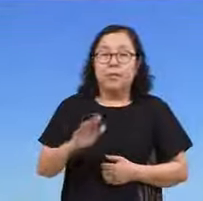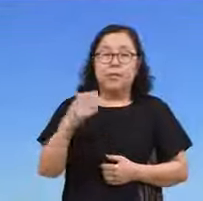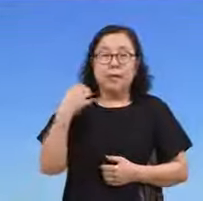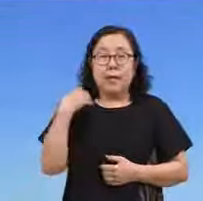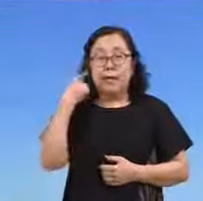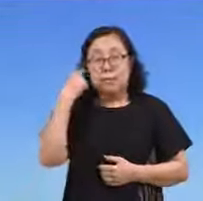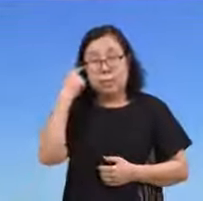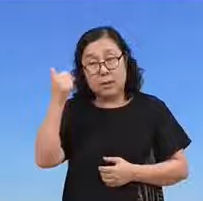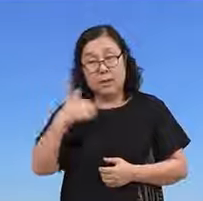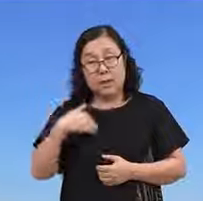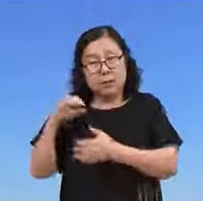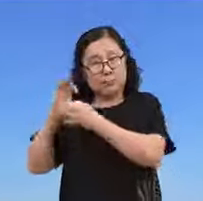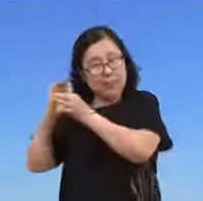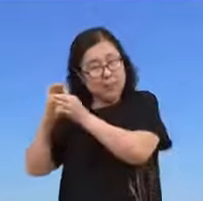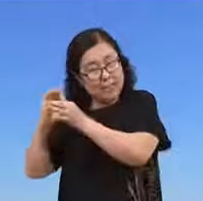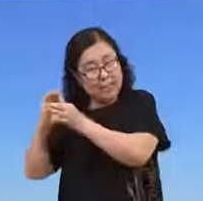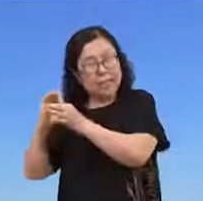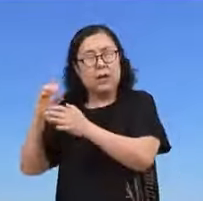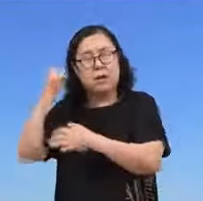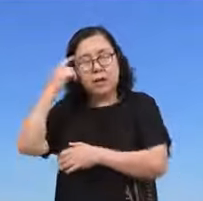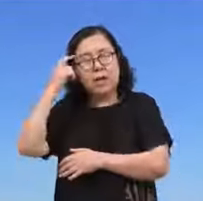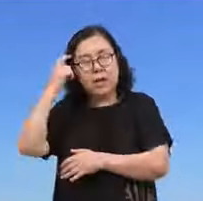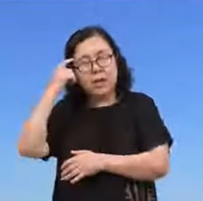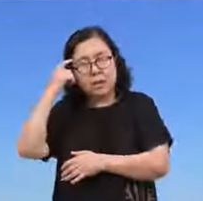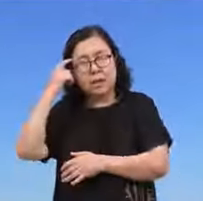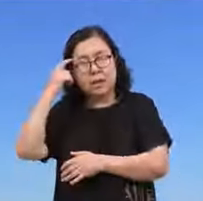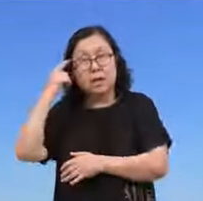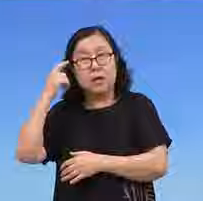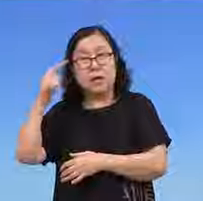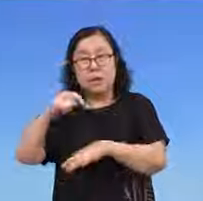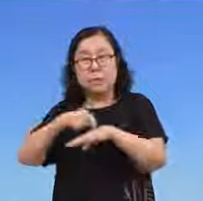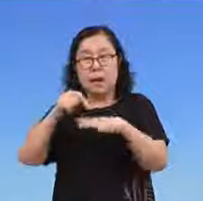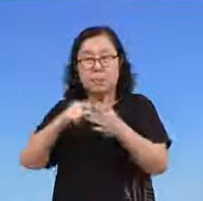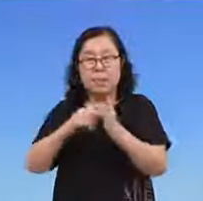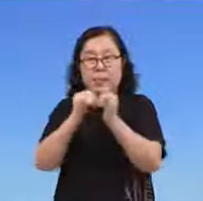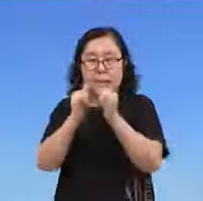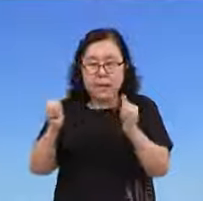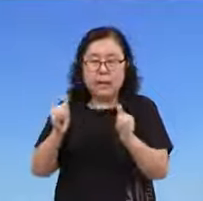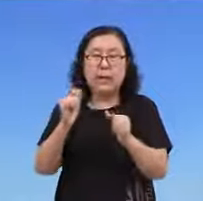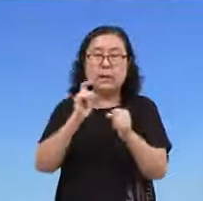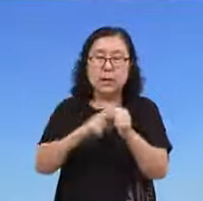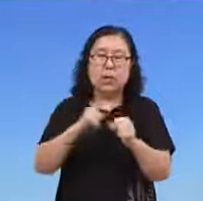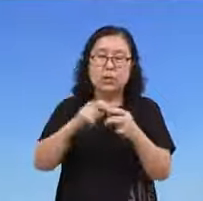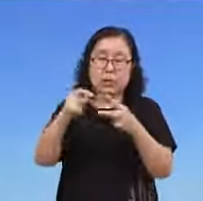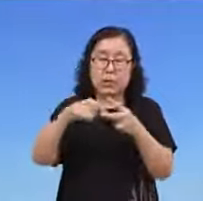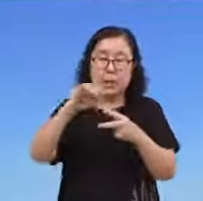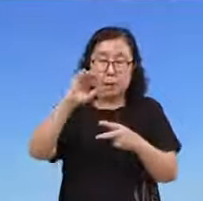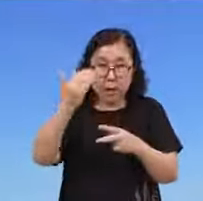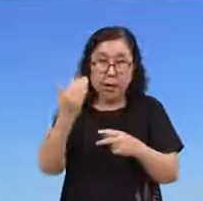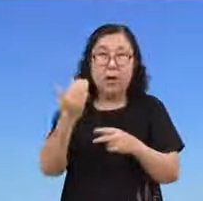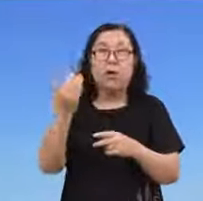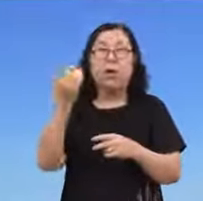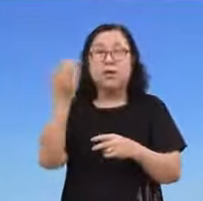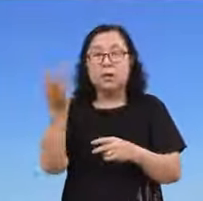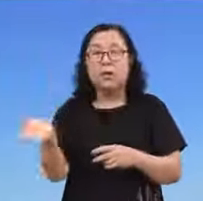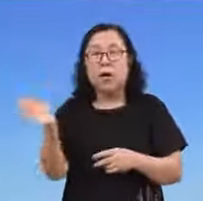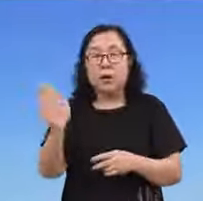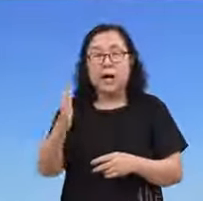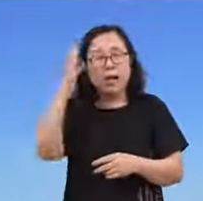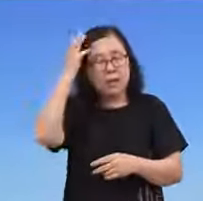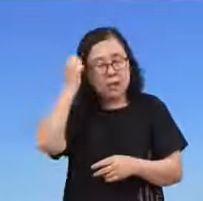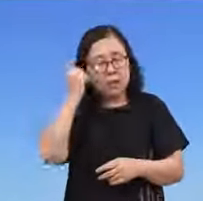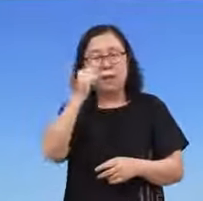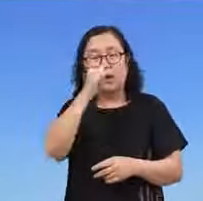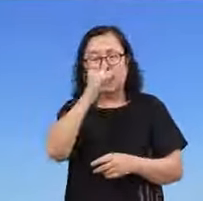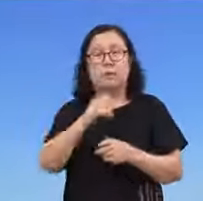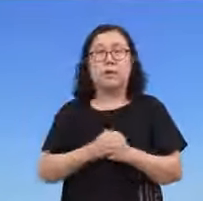우리 담임 목사님도 나와 같은 편이겠지? 그 마음이 인간적으로는 너무나 이해가 되는데요, 그러나 여러분